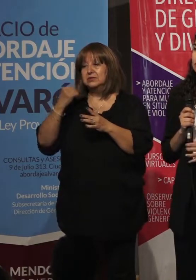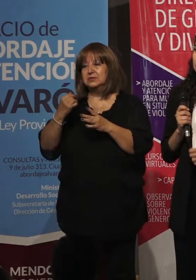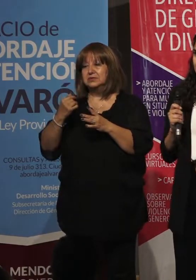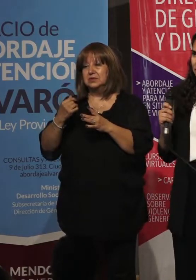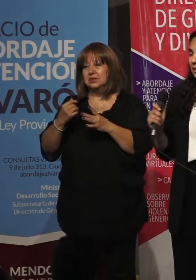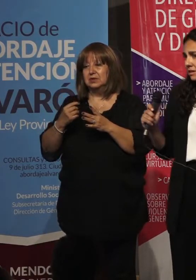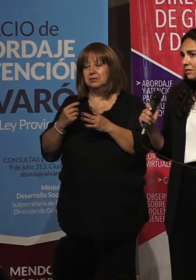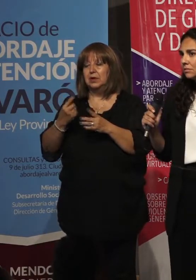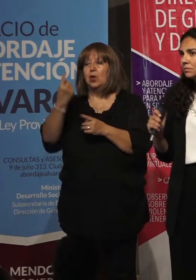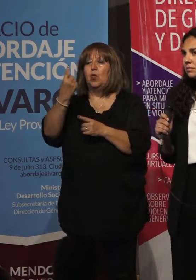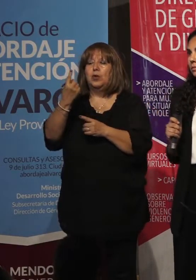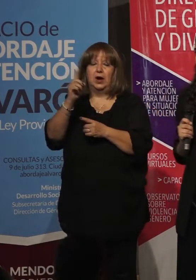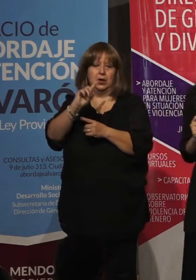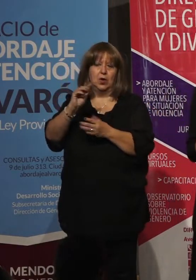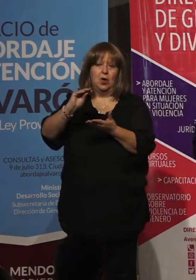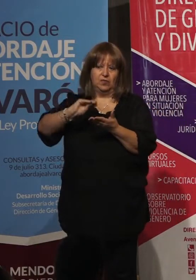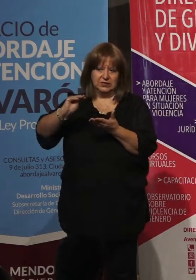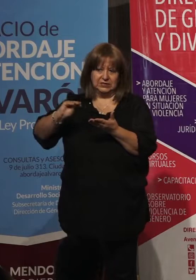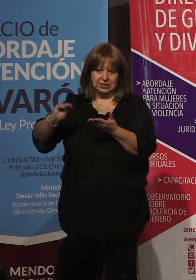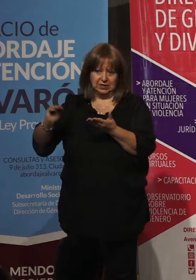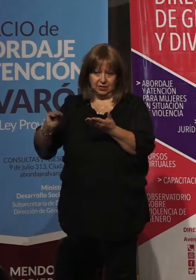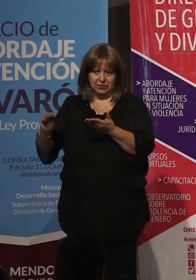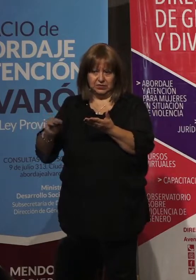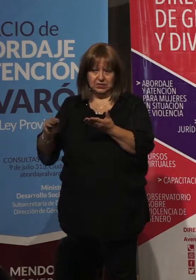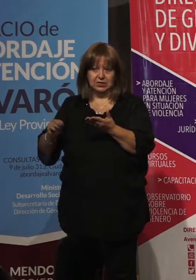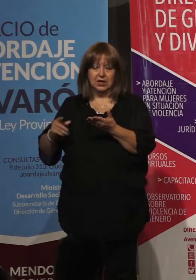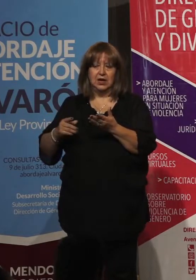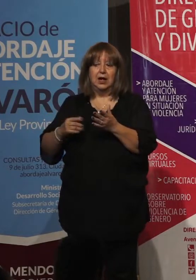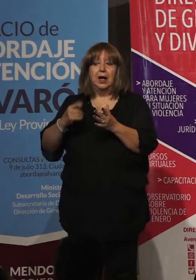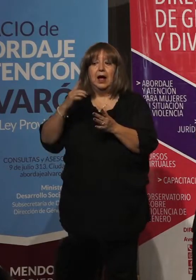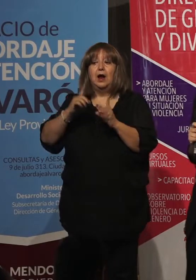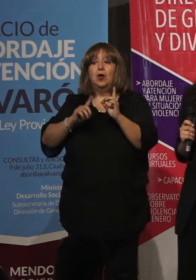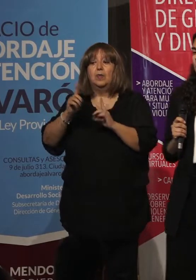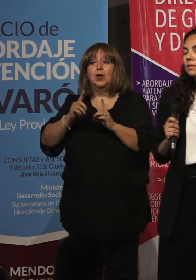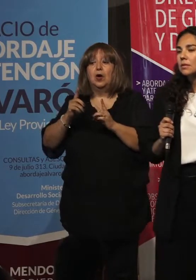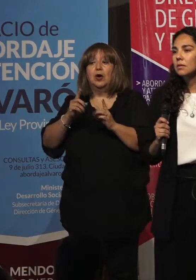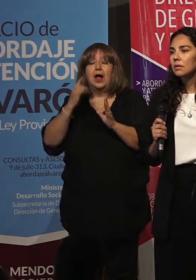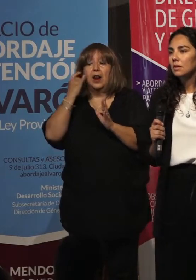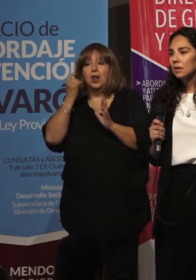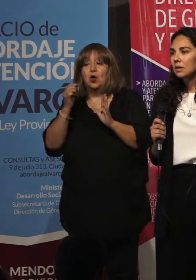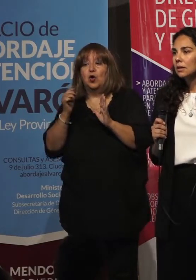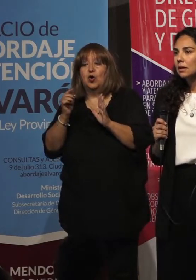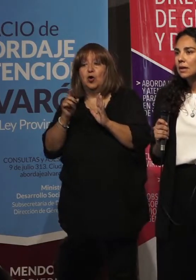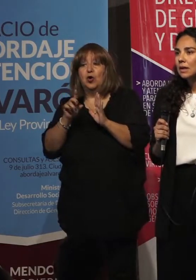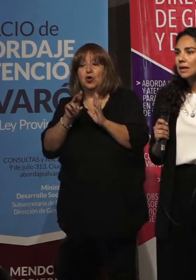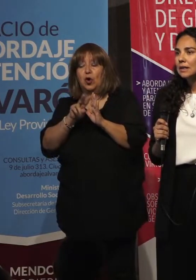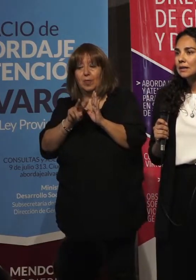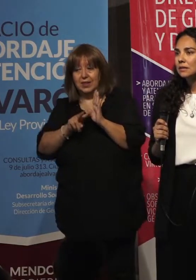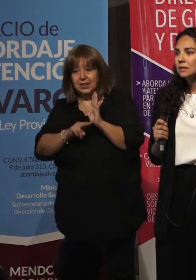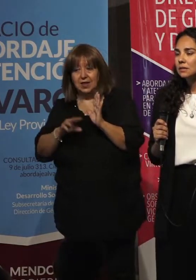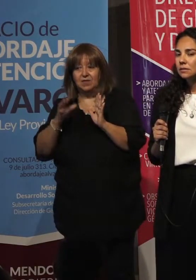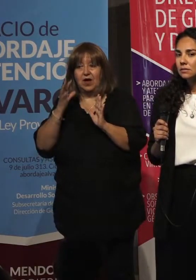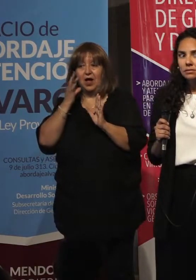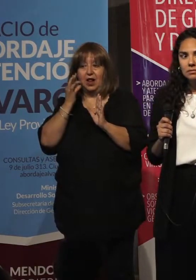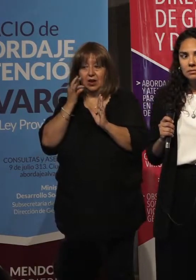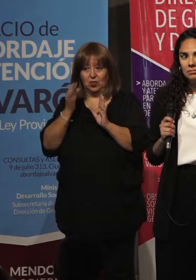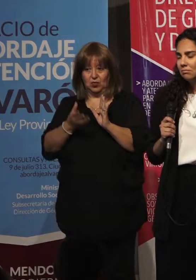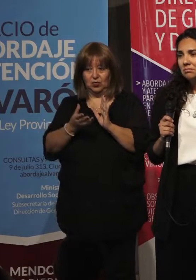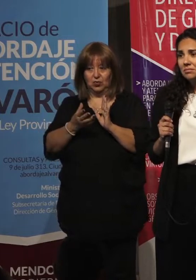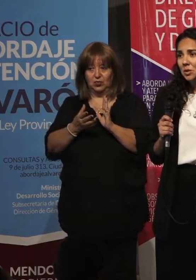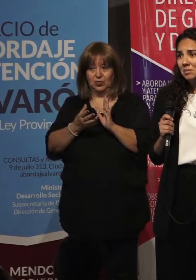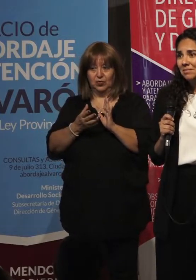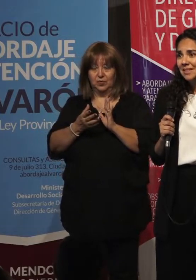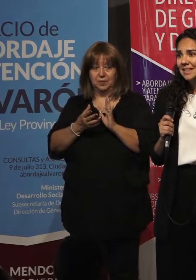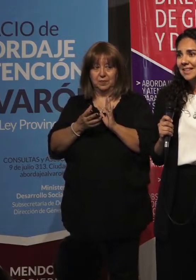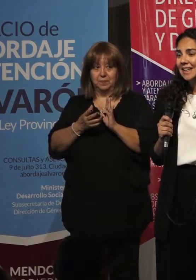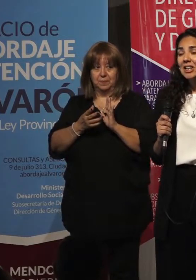ha pasado muchas. Sí, sí. Entiendo que debe ser, por eso lo pregunto, entiendo que debe ser alguna política, digamos, de justamente de tomar